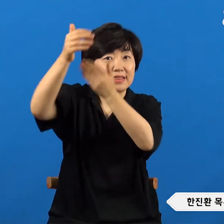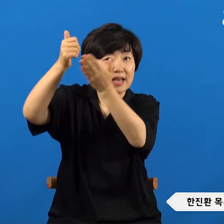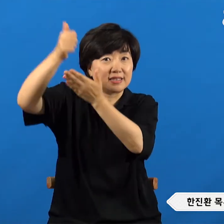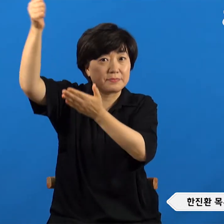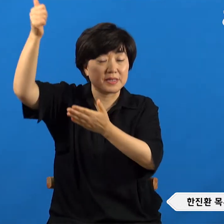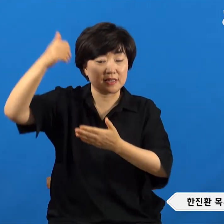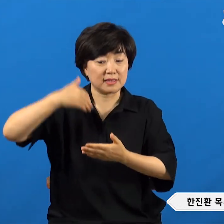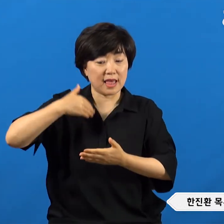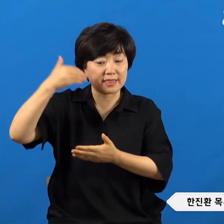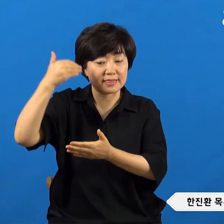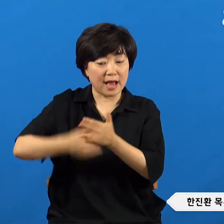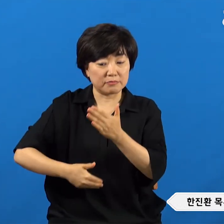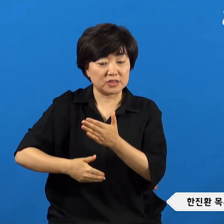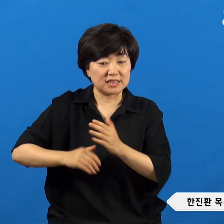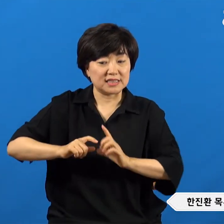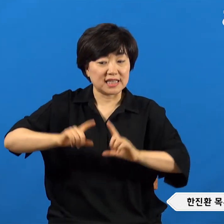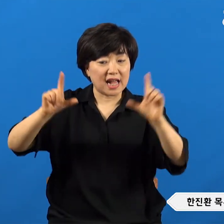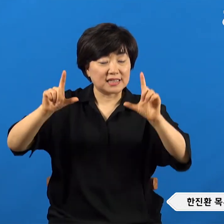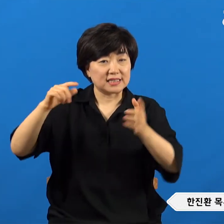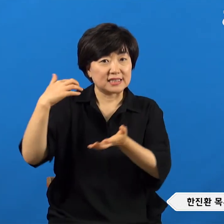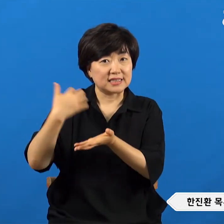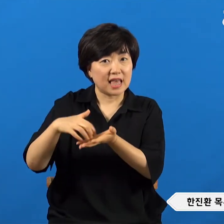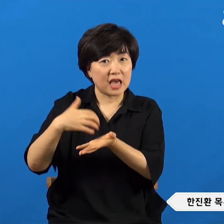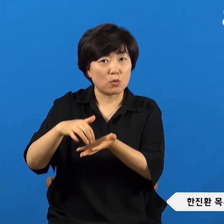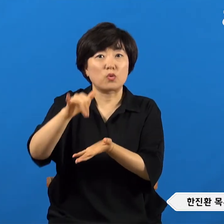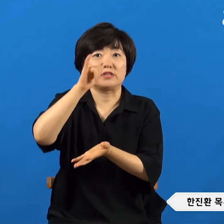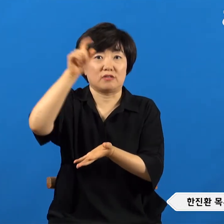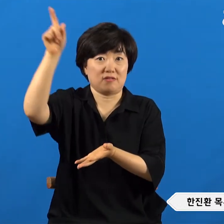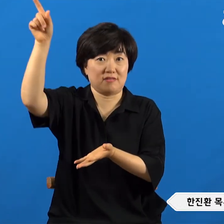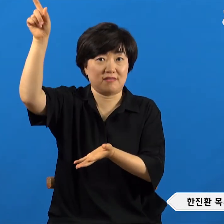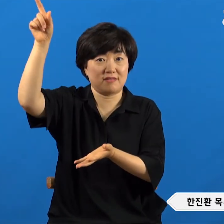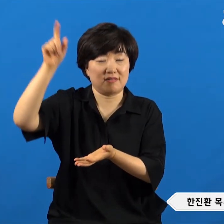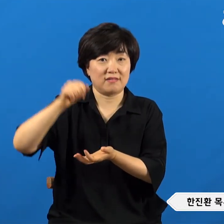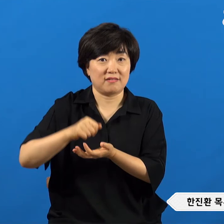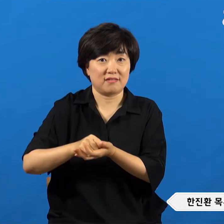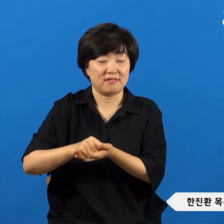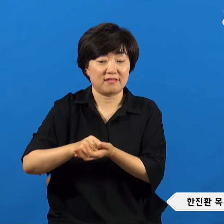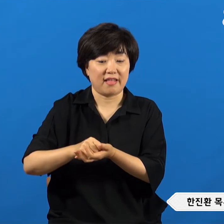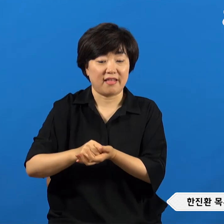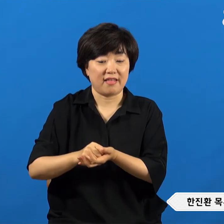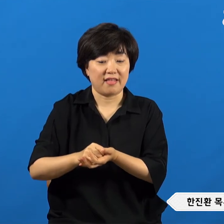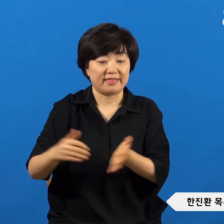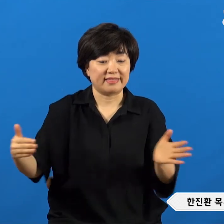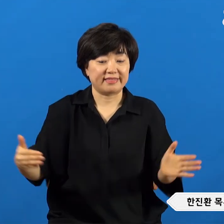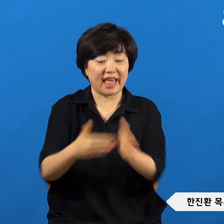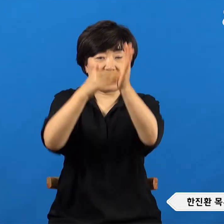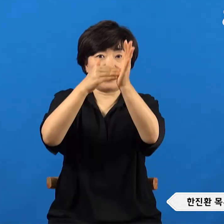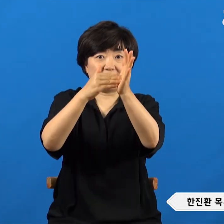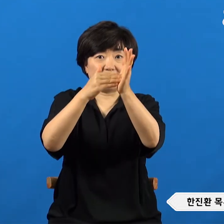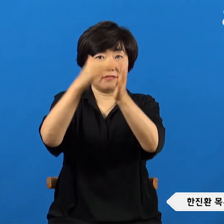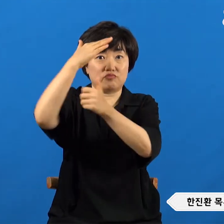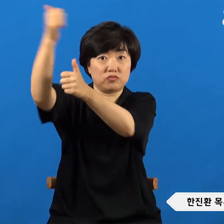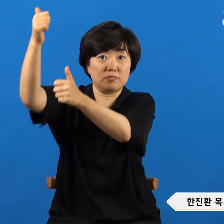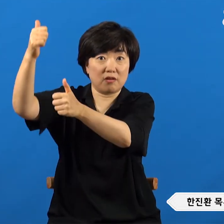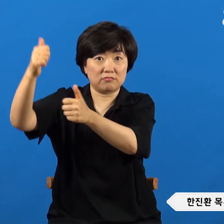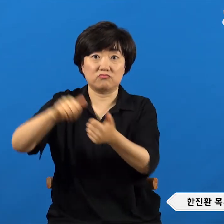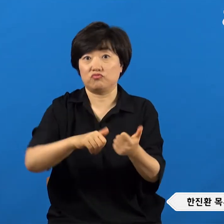하나님이 내 남은 날들을 세고 계십니다. 땡 하고 끝나면 가야 합니다.